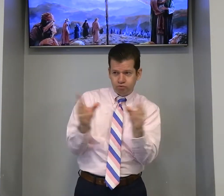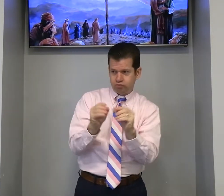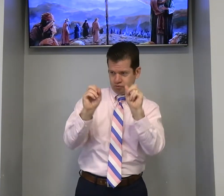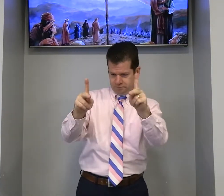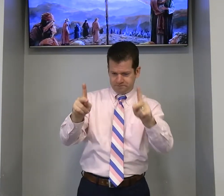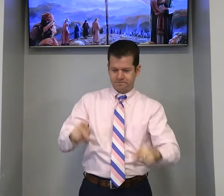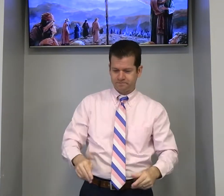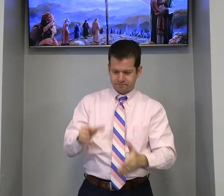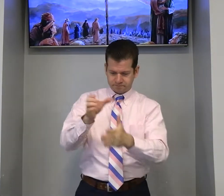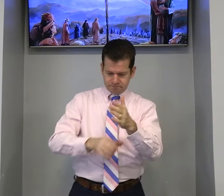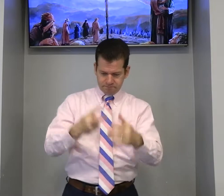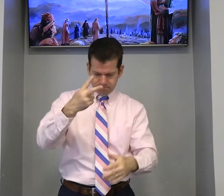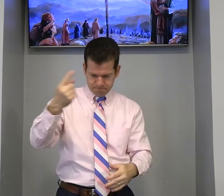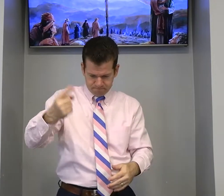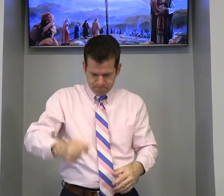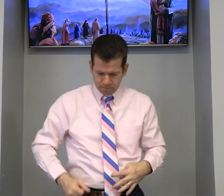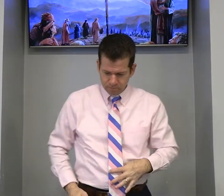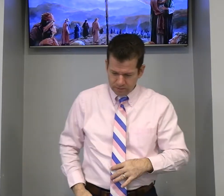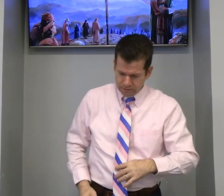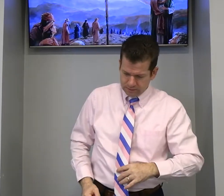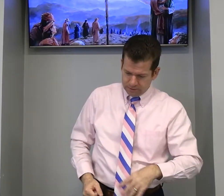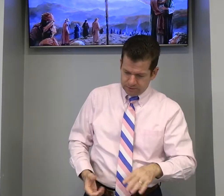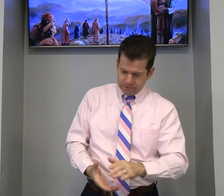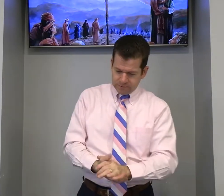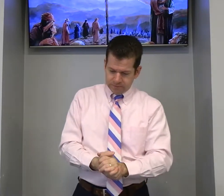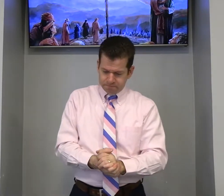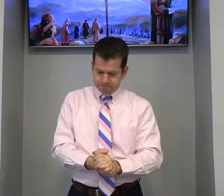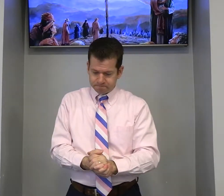Eu livros rápido para explicar. Números 21,